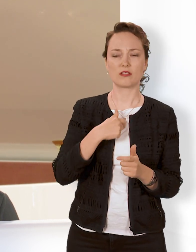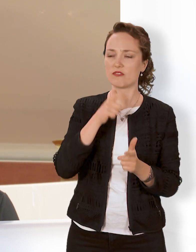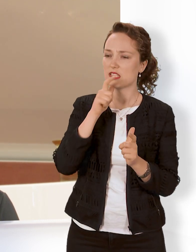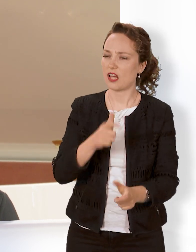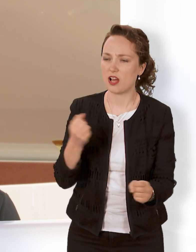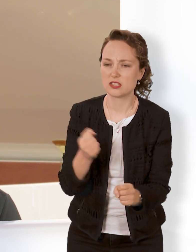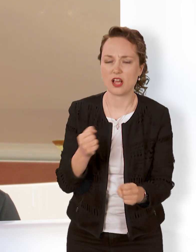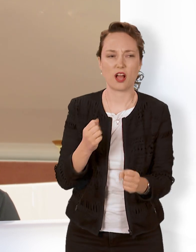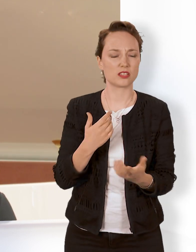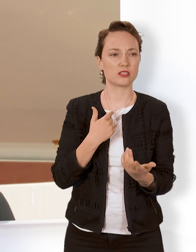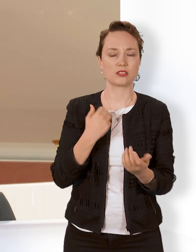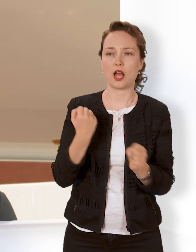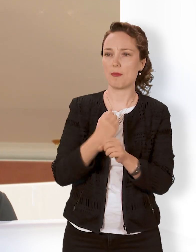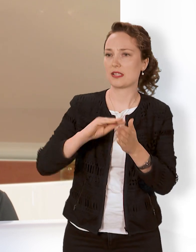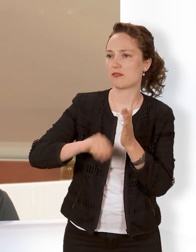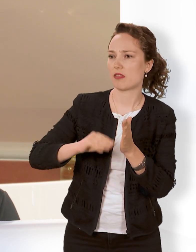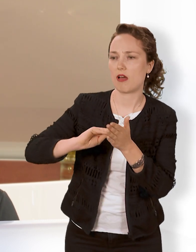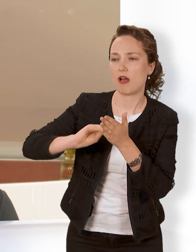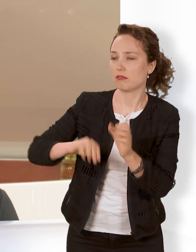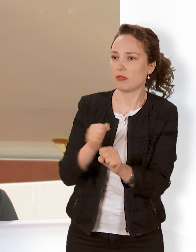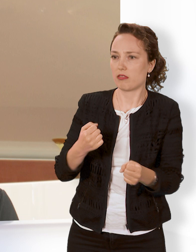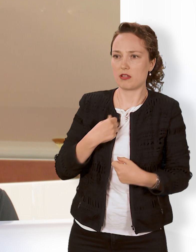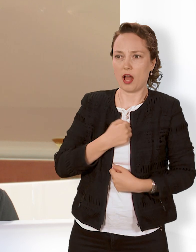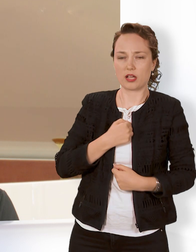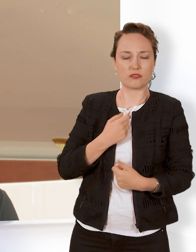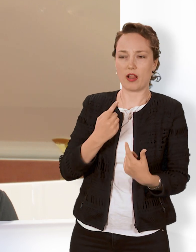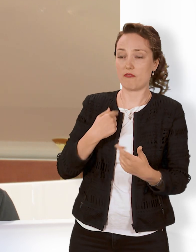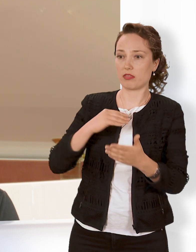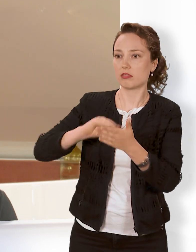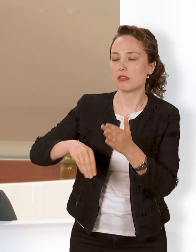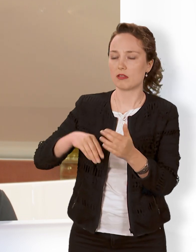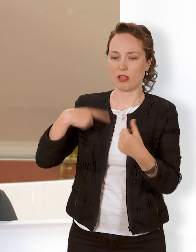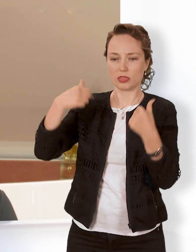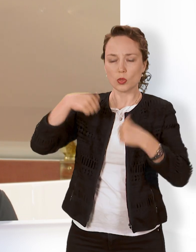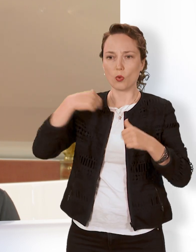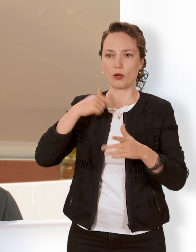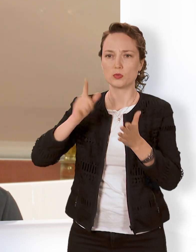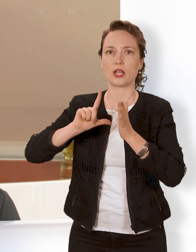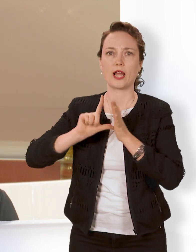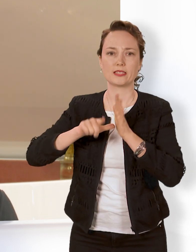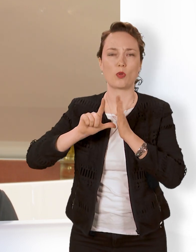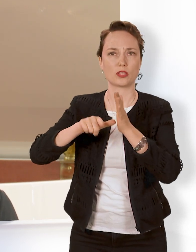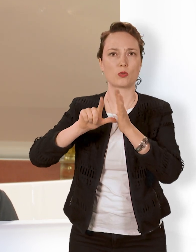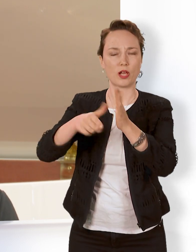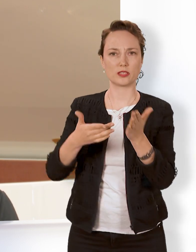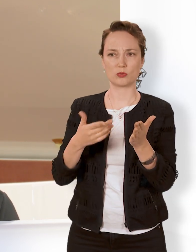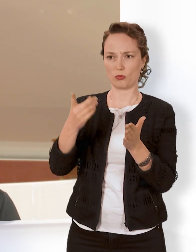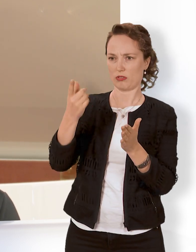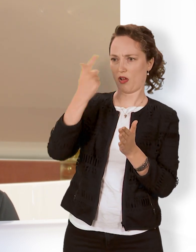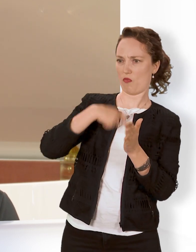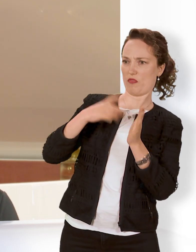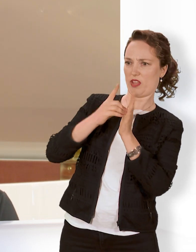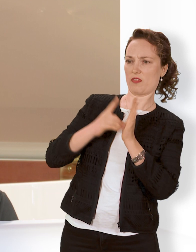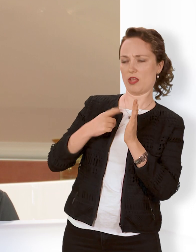Ängste, einen Arbeitsvertrag zu unterschreiben, weil ich dann wieder unter Druck stand, Leistung bringen zu müssen, über Leistung wieder definiert zu werden oder mich